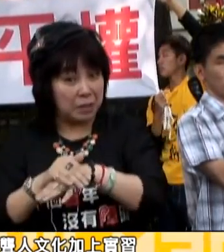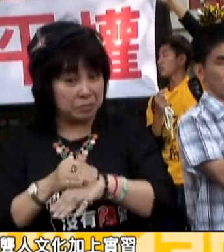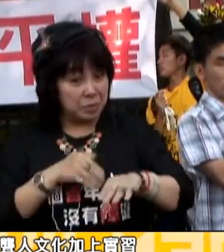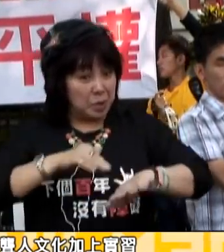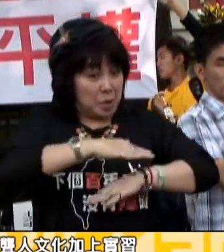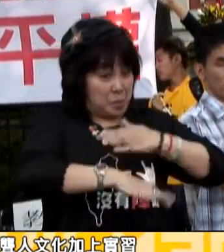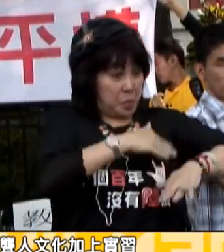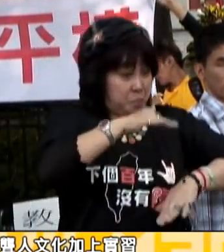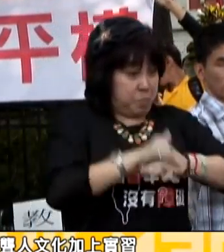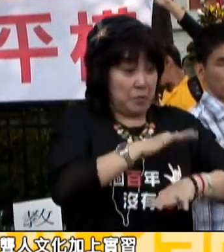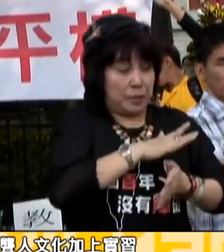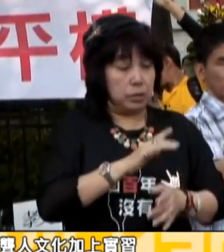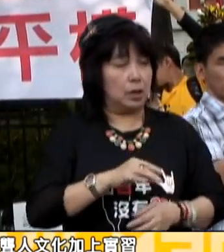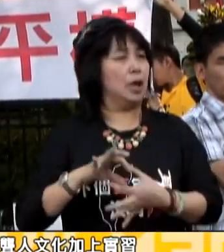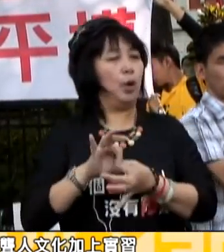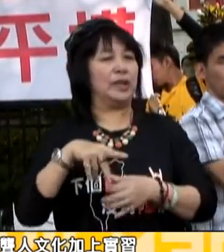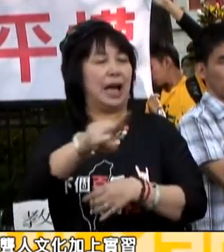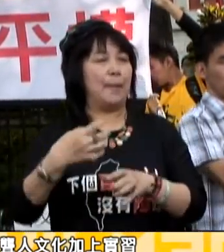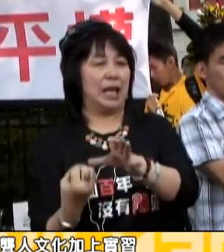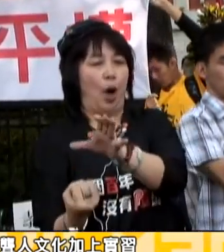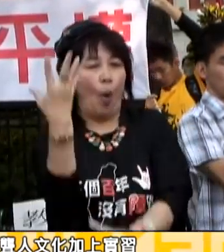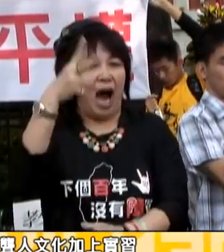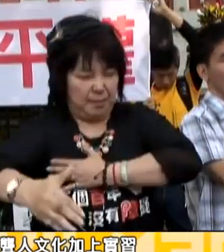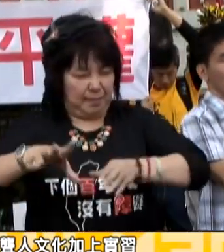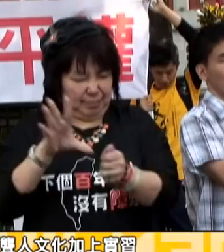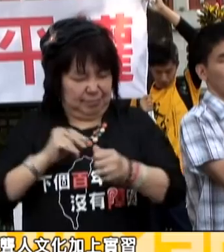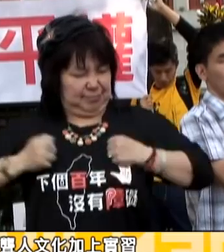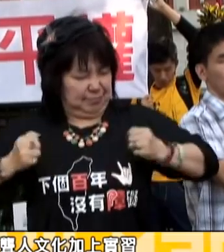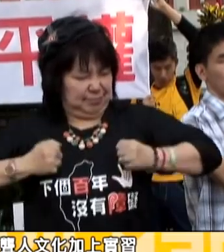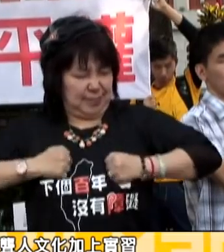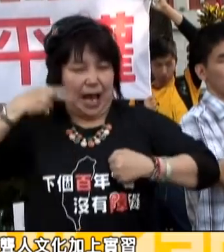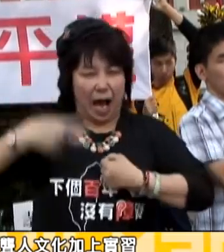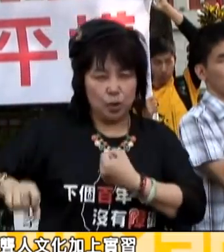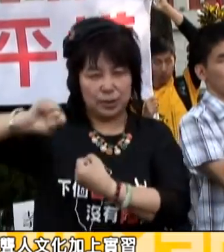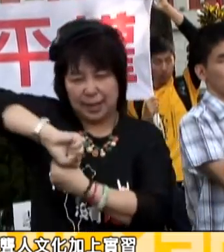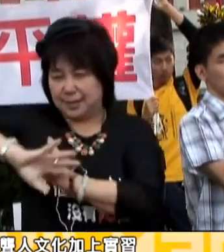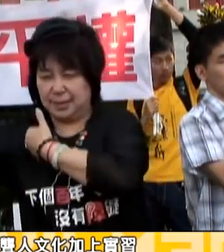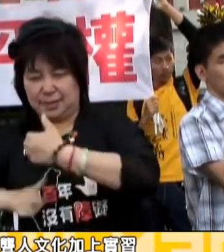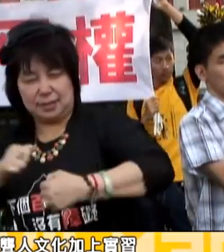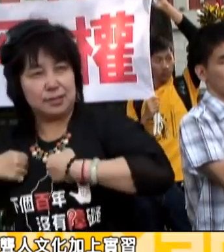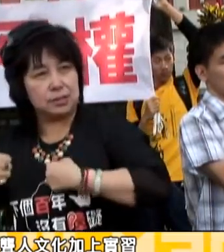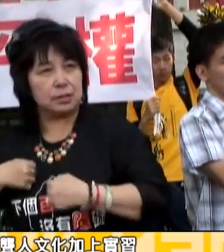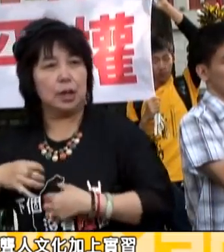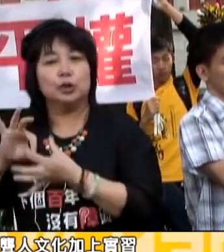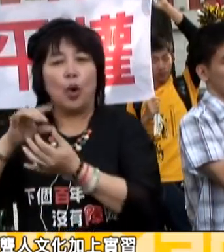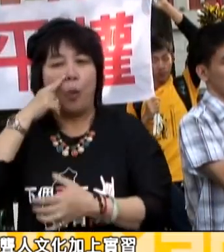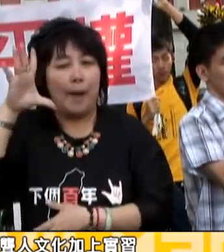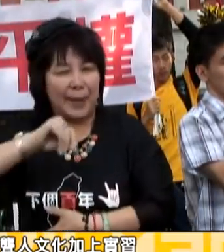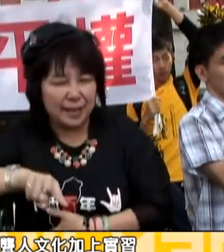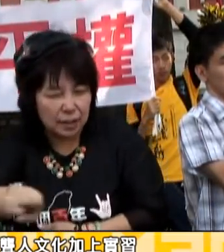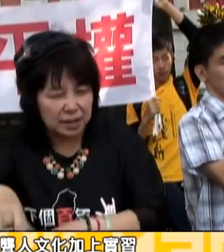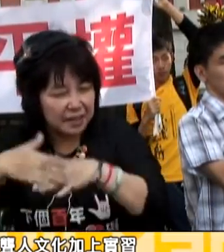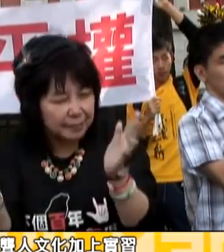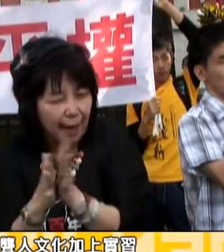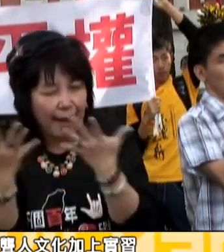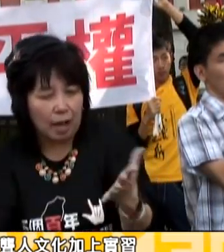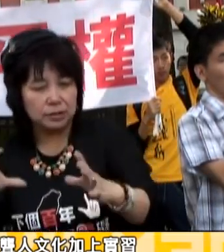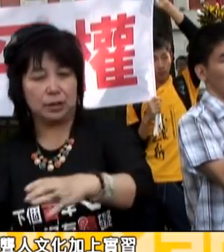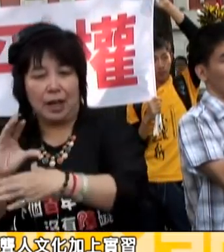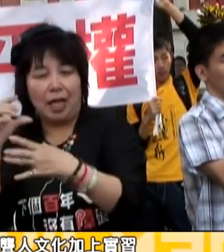语翻译学完之后，马上手语就学2年的时间才有可能，而且还要再加上实习，所以这样